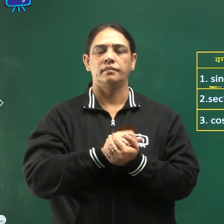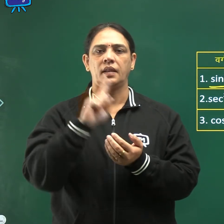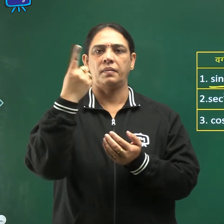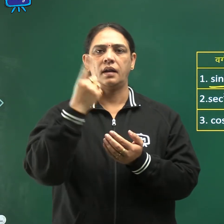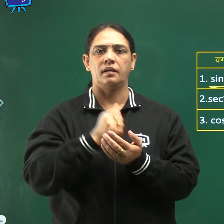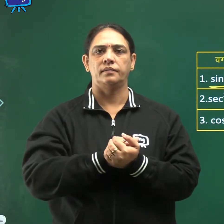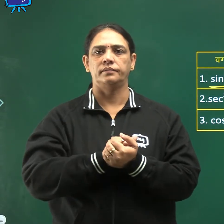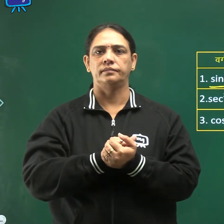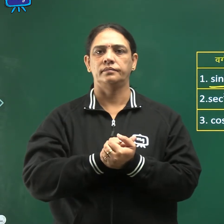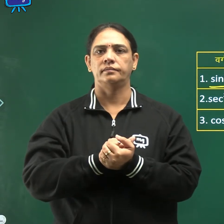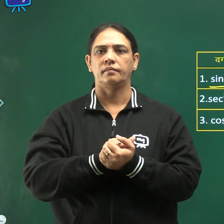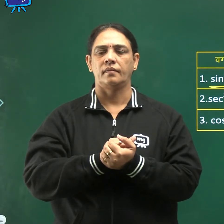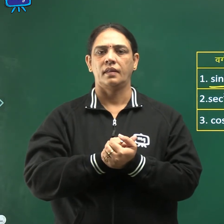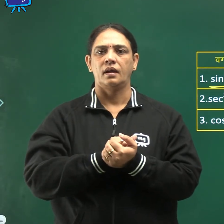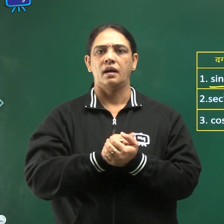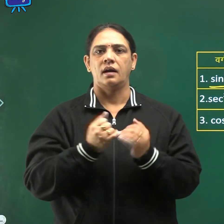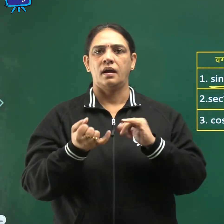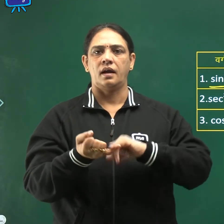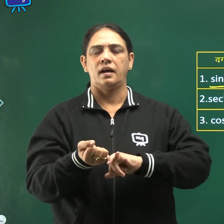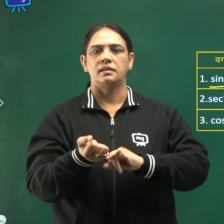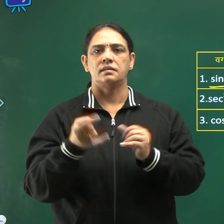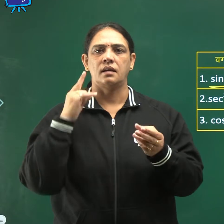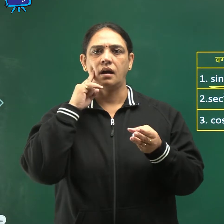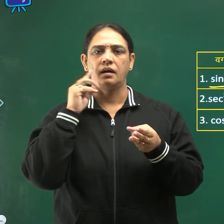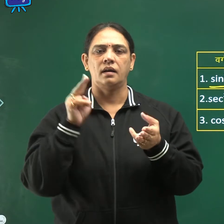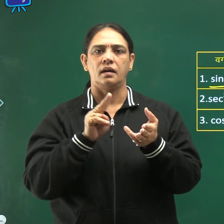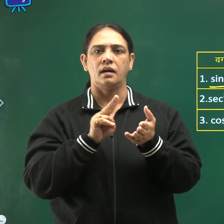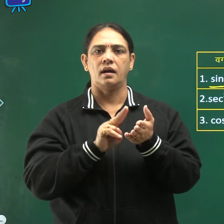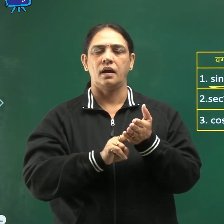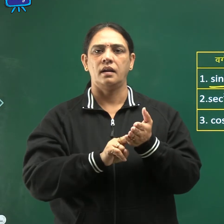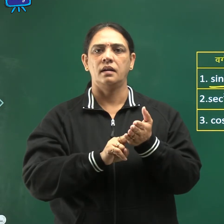पहला साइन स्क्वायर थीटा